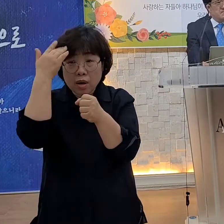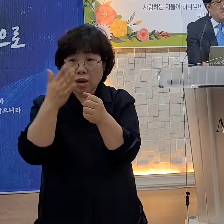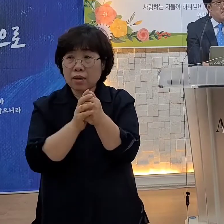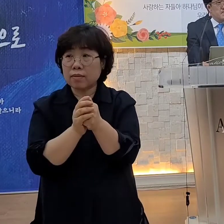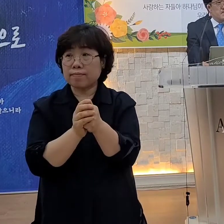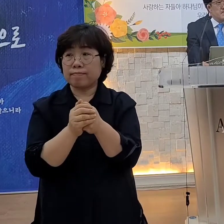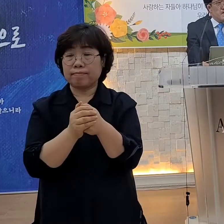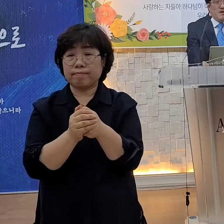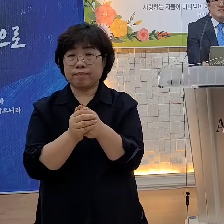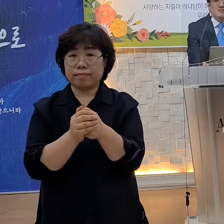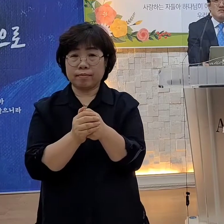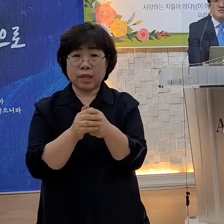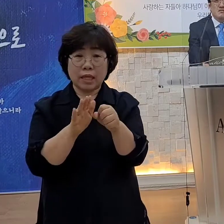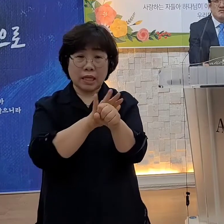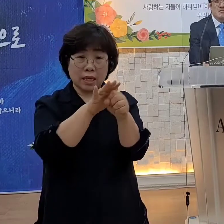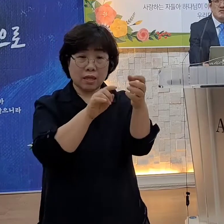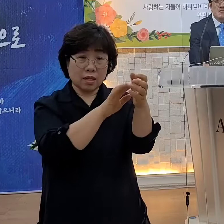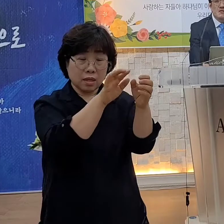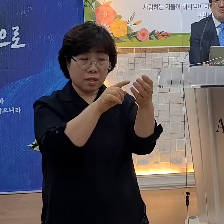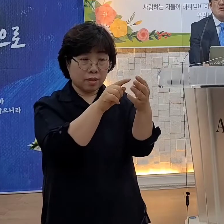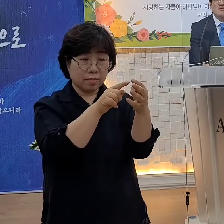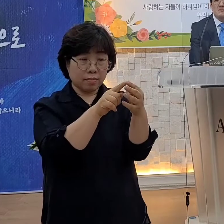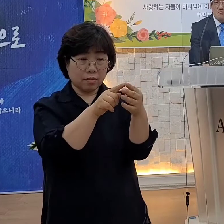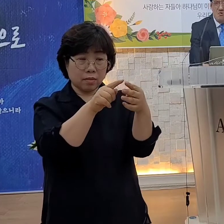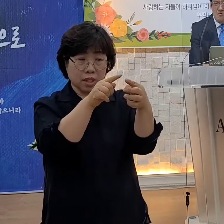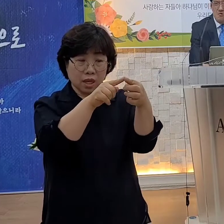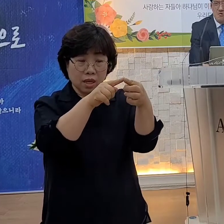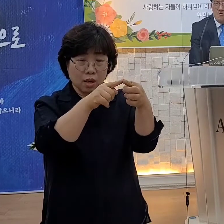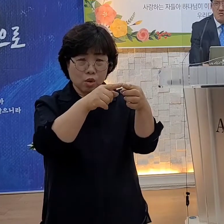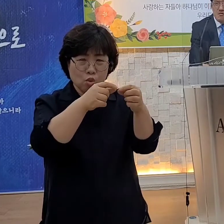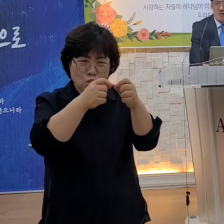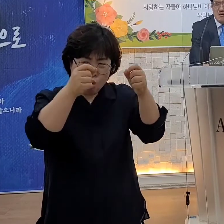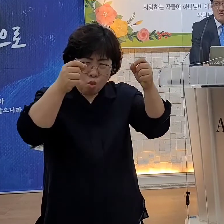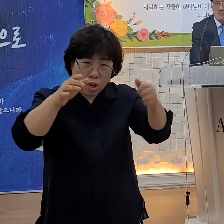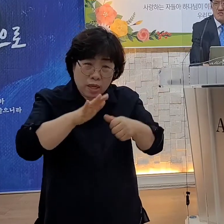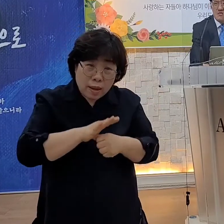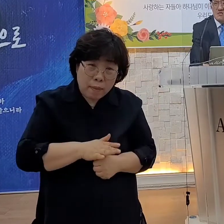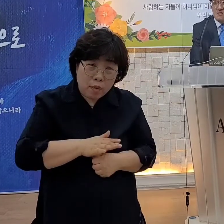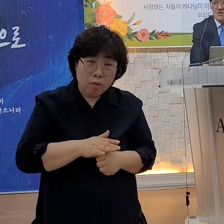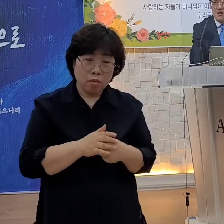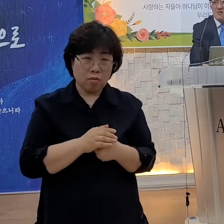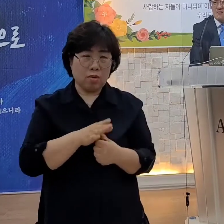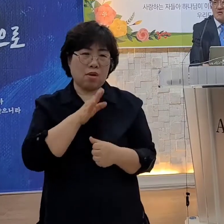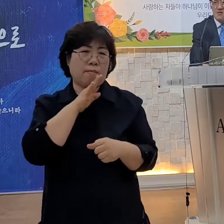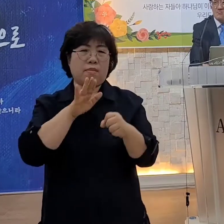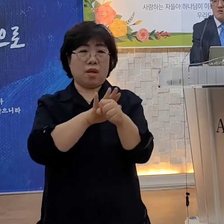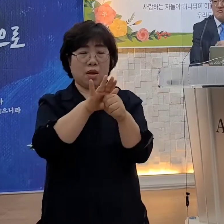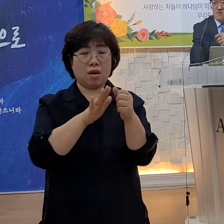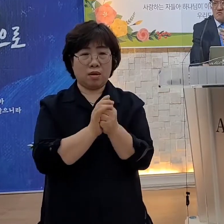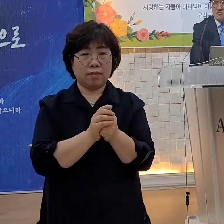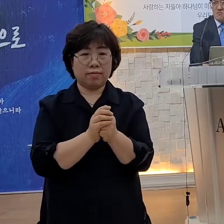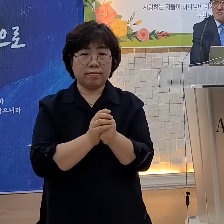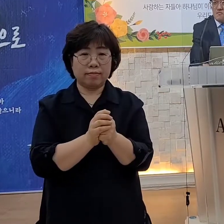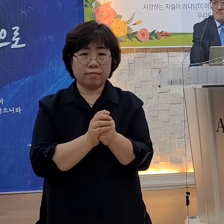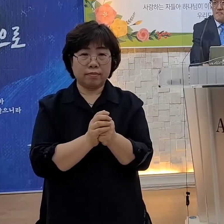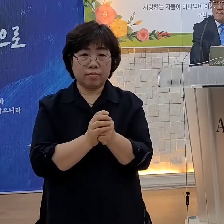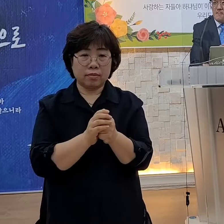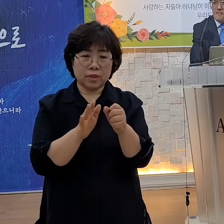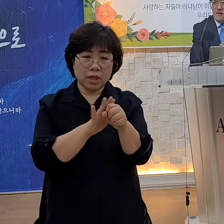오죠. 사랑은 오래 참고. 여기서부터 진짜 사랑을 노래하고 있습니다.